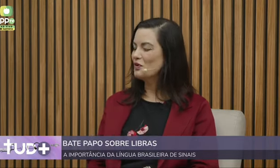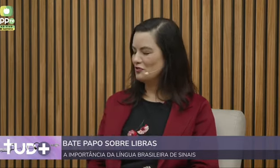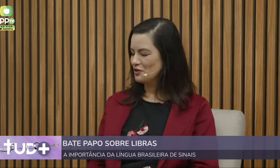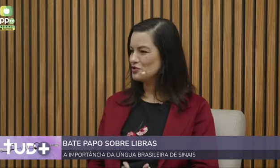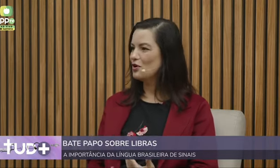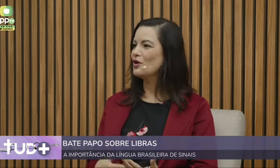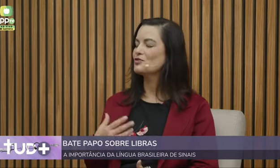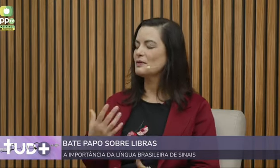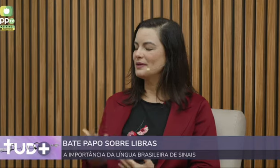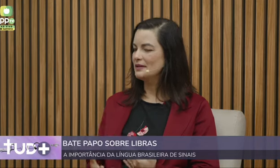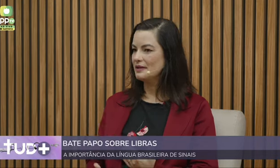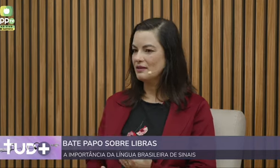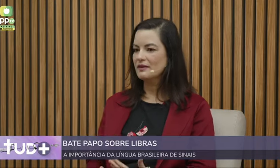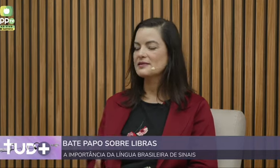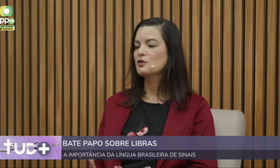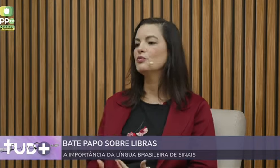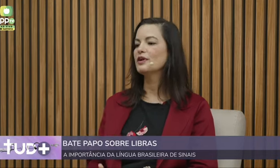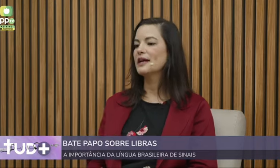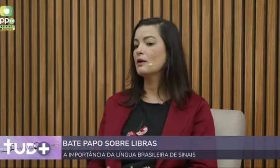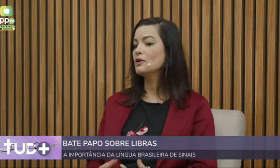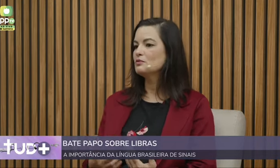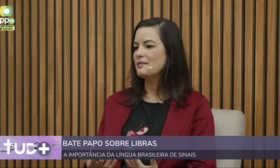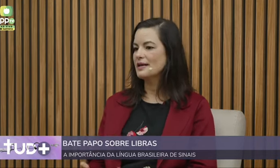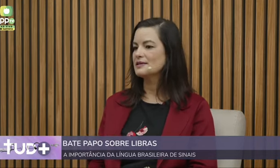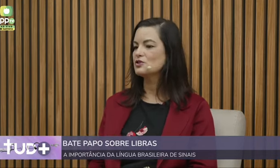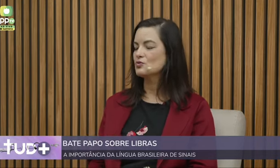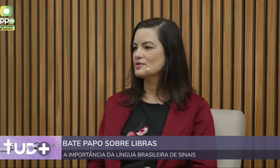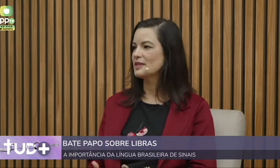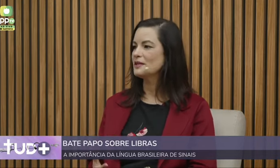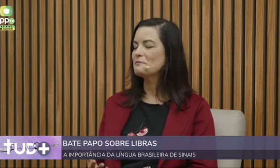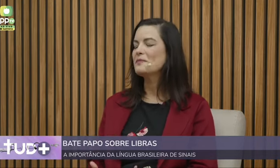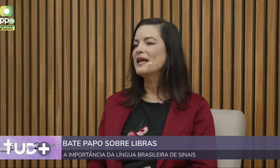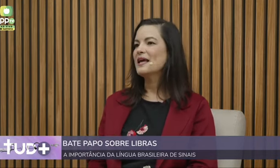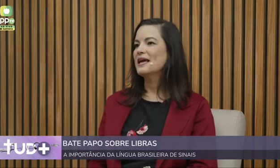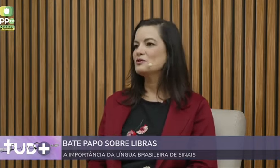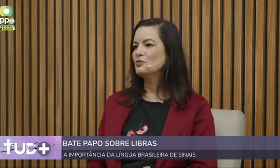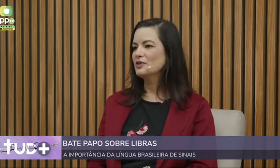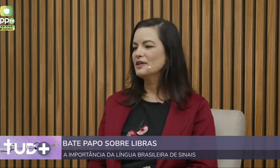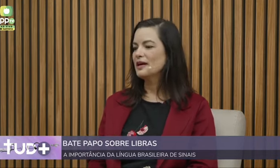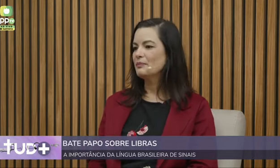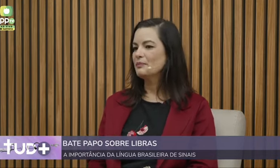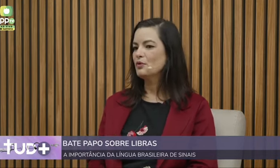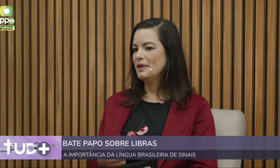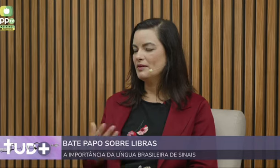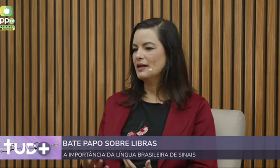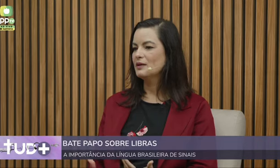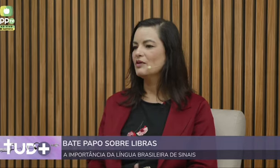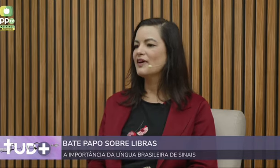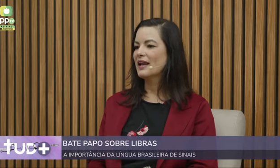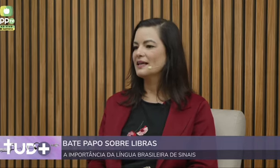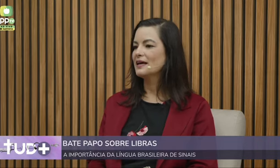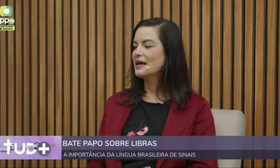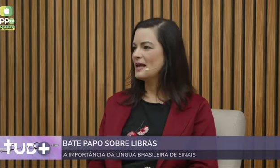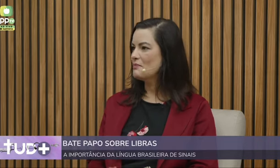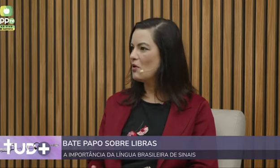por fonoaudiólogos, aprenderem a se comunicar. Quanto mais eles conseguirem se comunicar por meio da língua falada, é